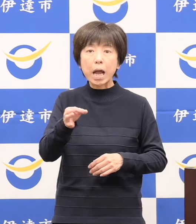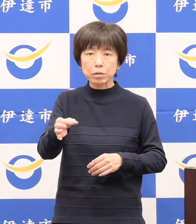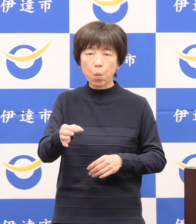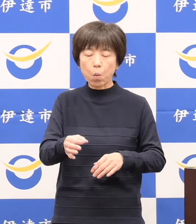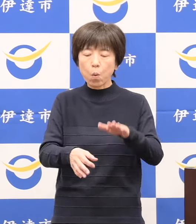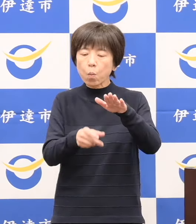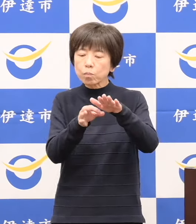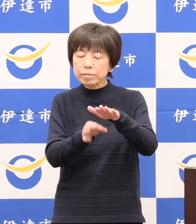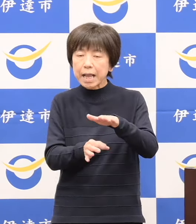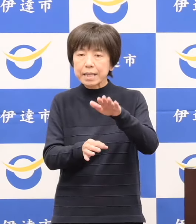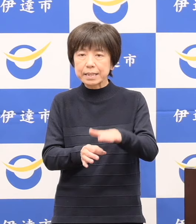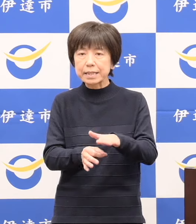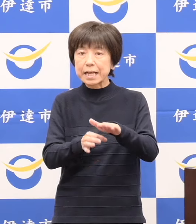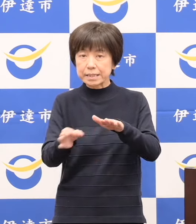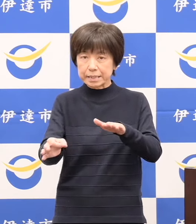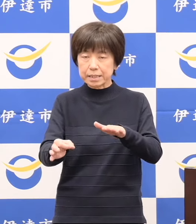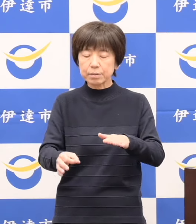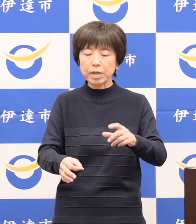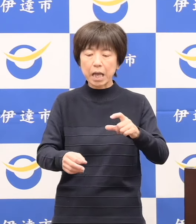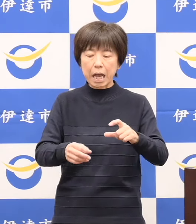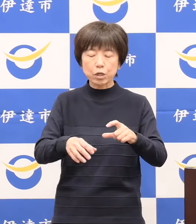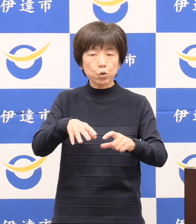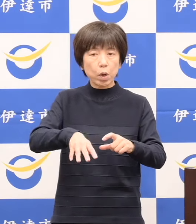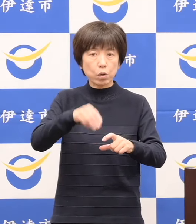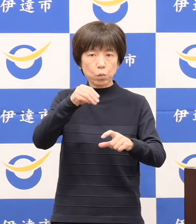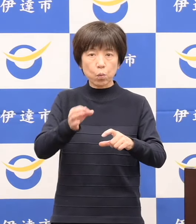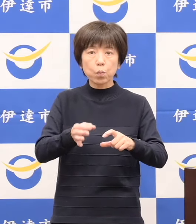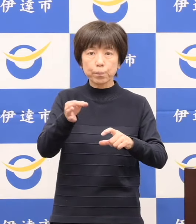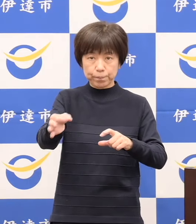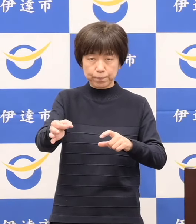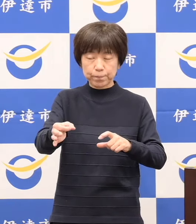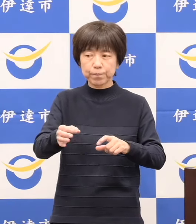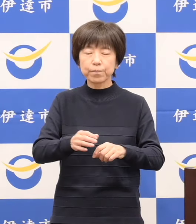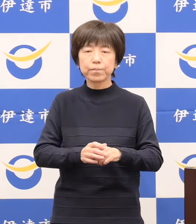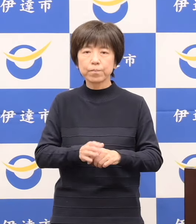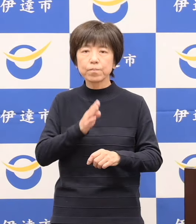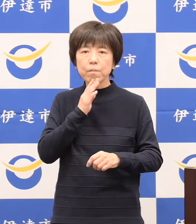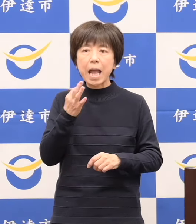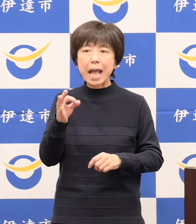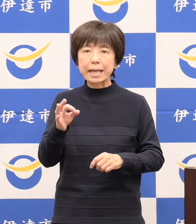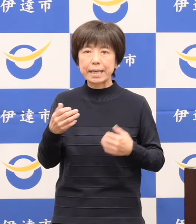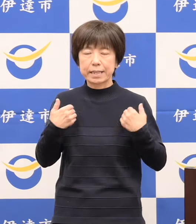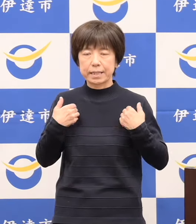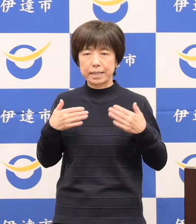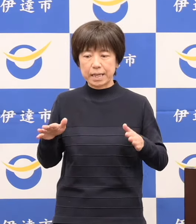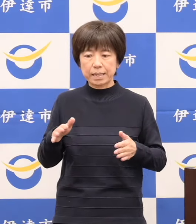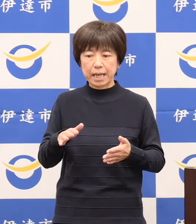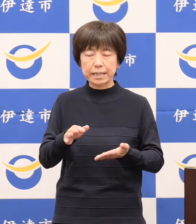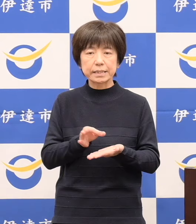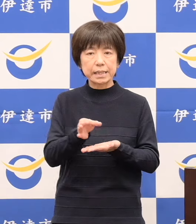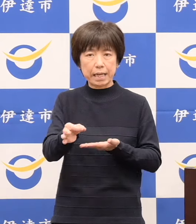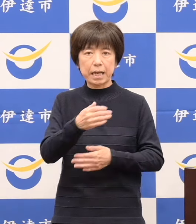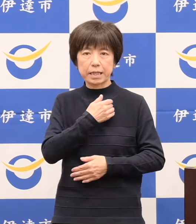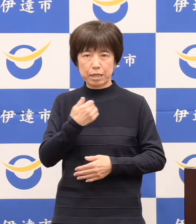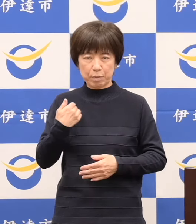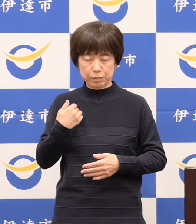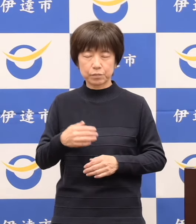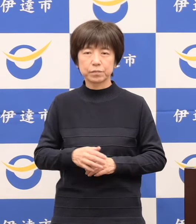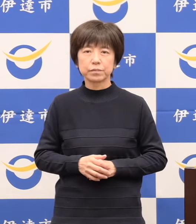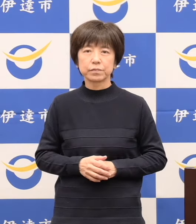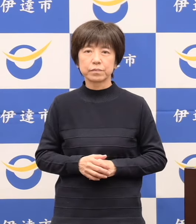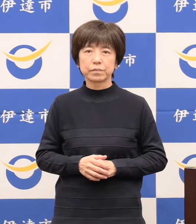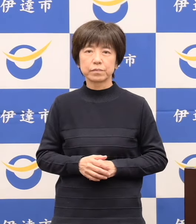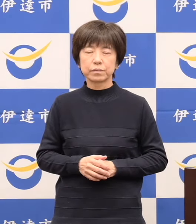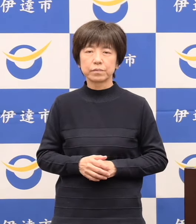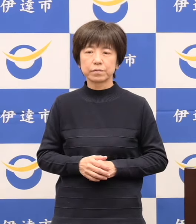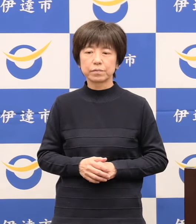済、そして QR コード決済等のキャッシュレス決済がご利用いただけるようになります。そ